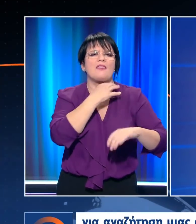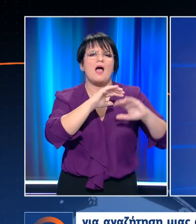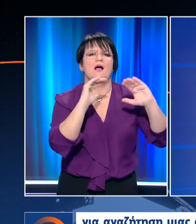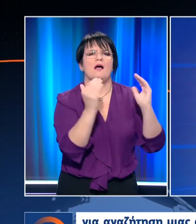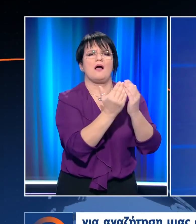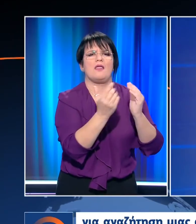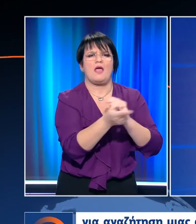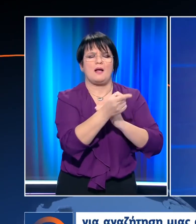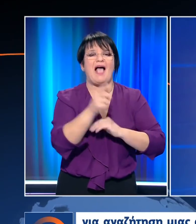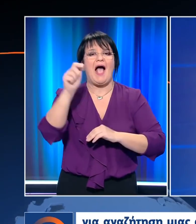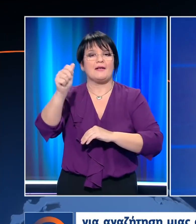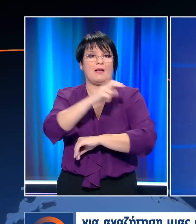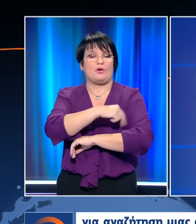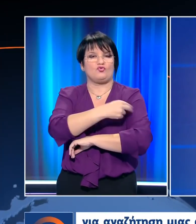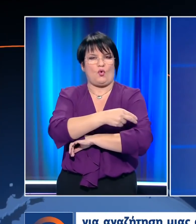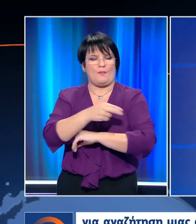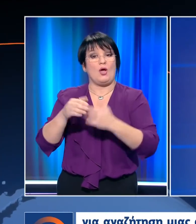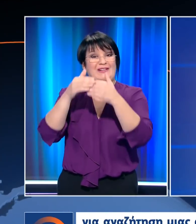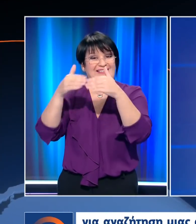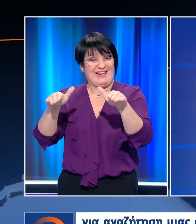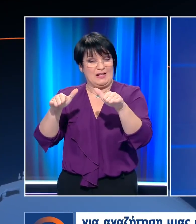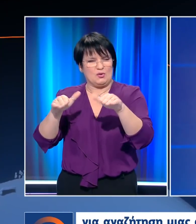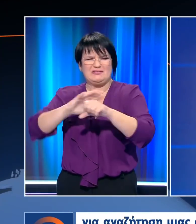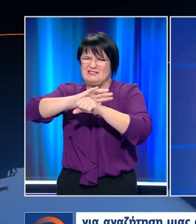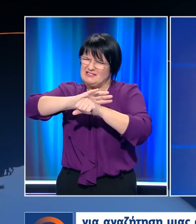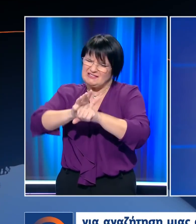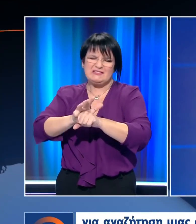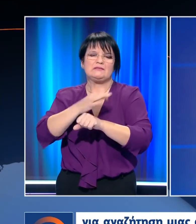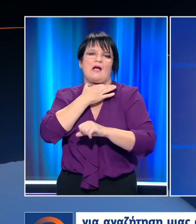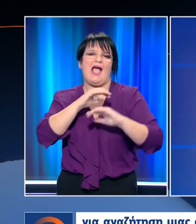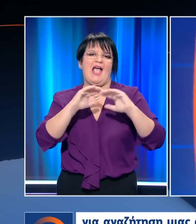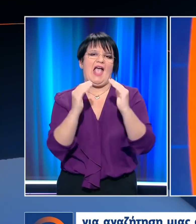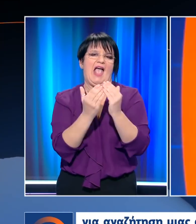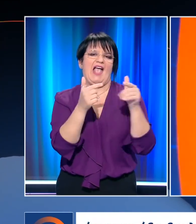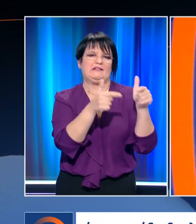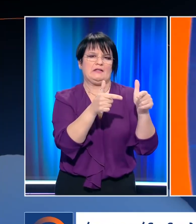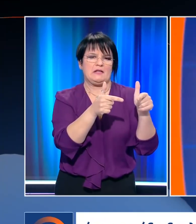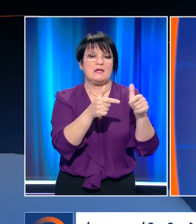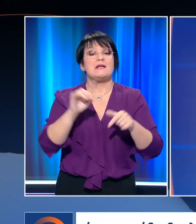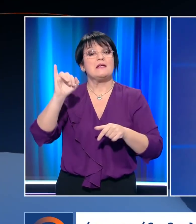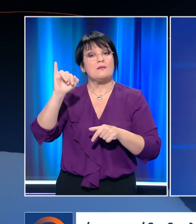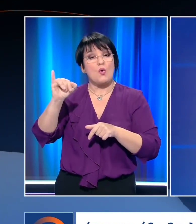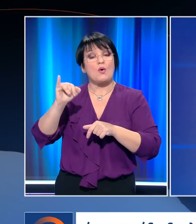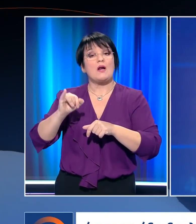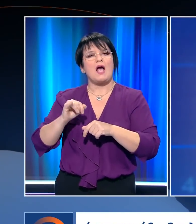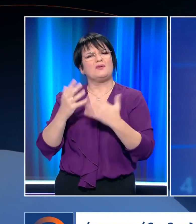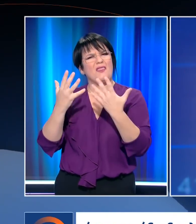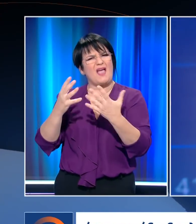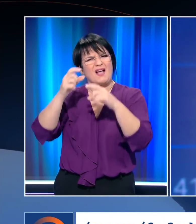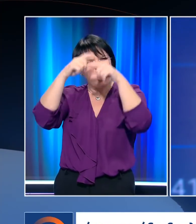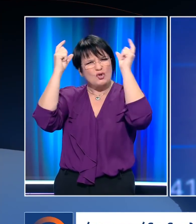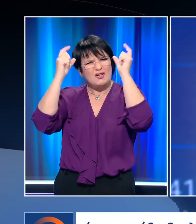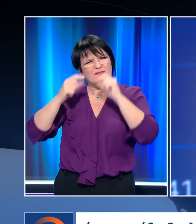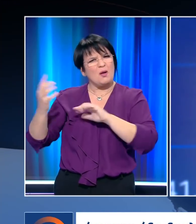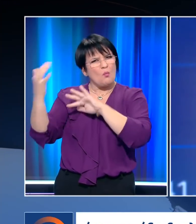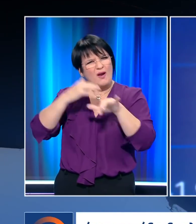θεραπείας. Το ΑΧΕΠΑ ολοκλήρωσε τη χθεσινή εφημερία με γεμάτη την εντατική, ενώ στο Ιπποκράτειο έπιασαν ήδη δουλειά οι 10 νοσηλεύτριες